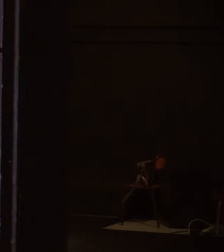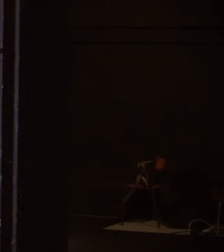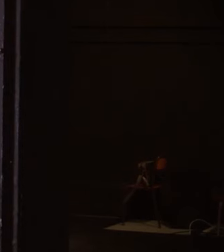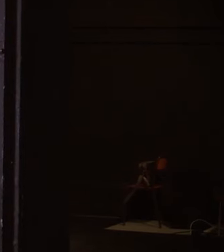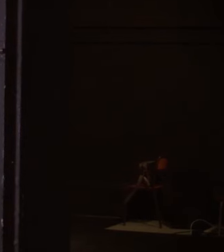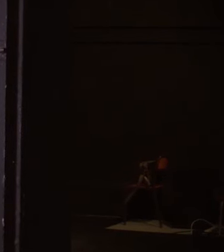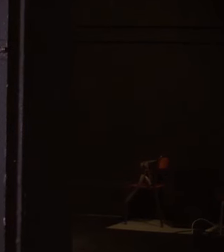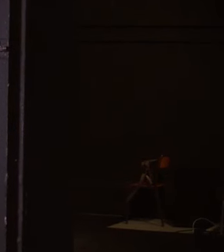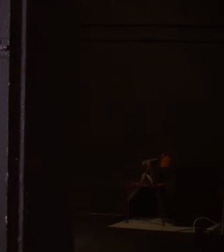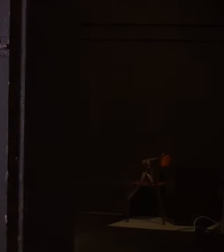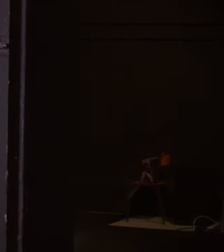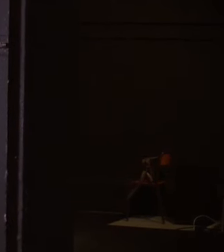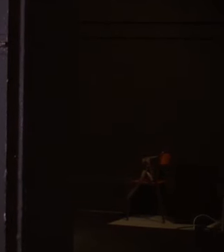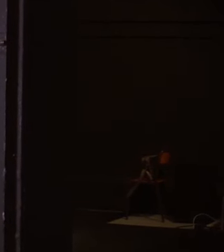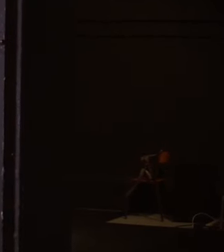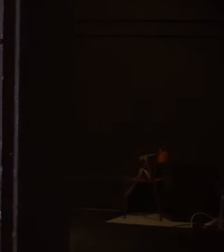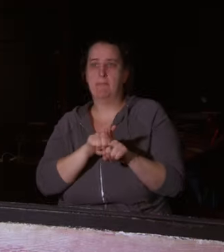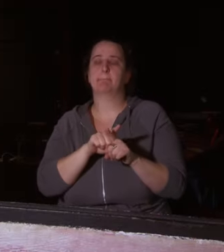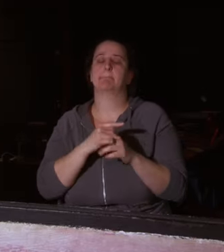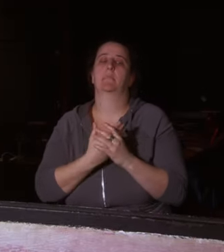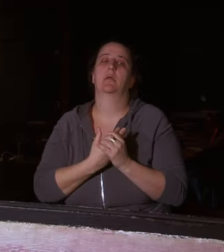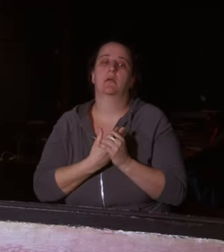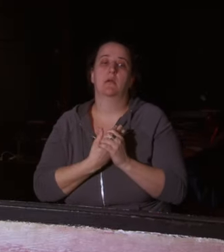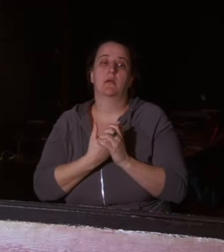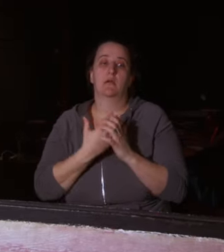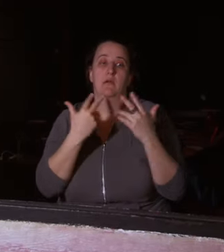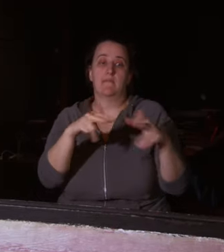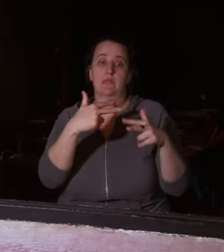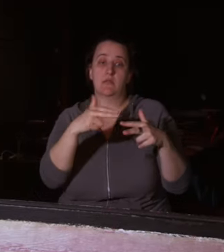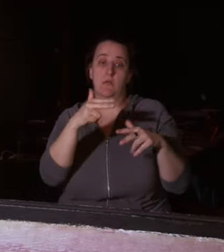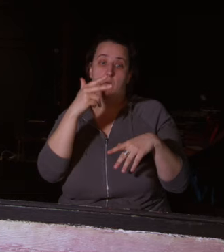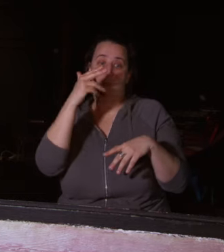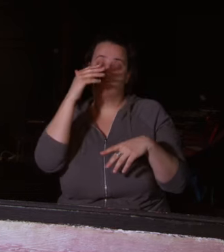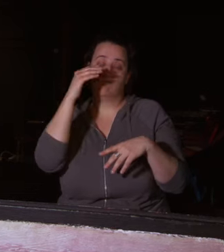une vidéo... et on devait reproduire ce qu'on voyait sur la vidéo.